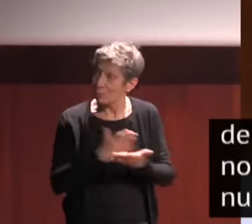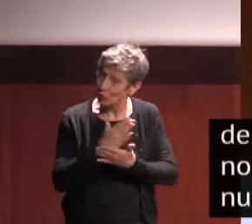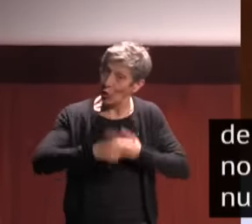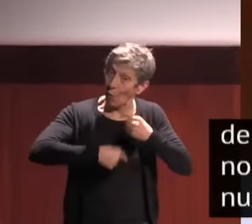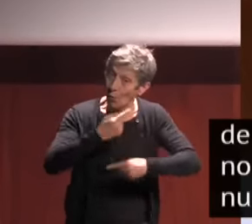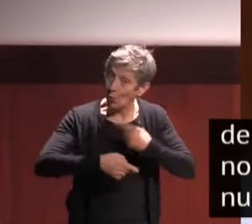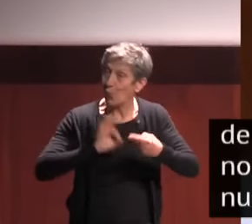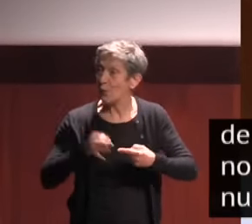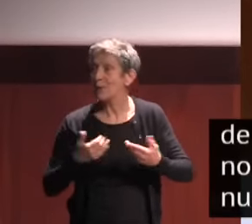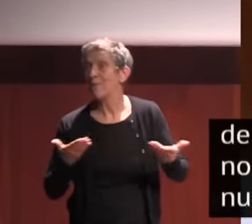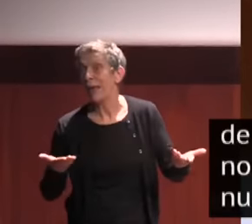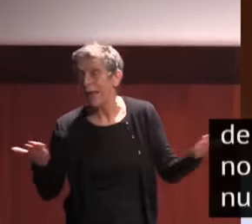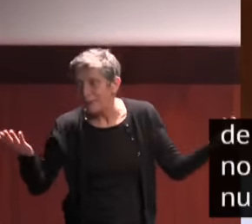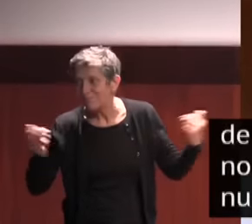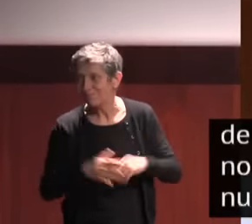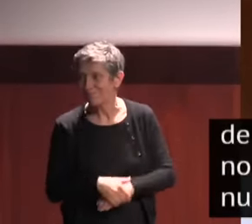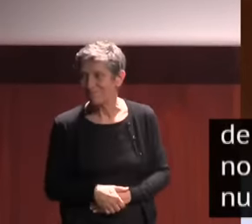tout cas.